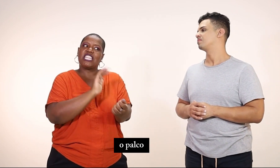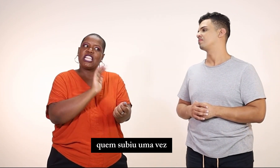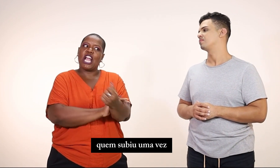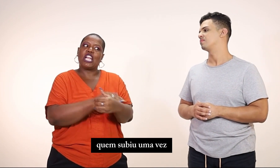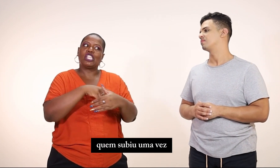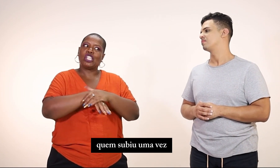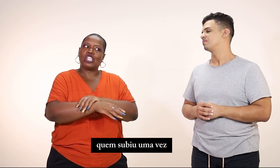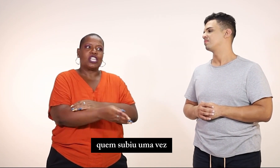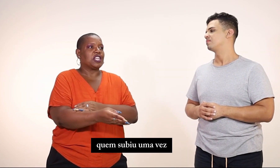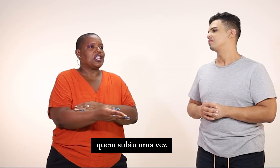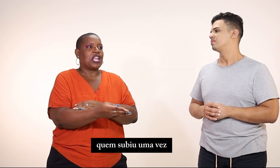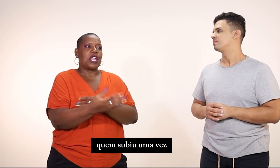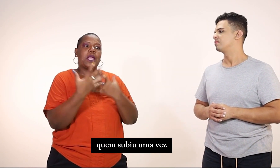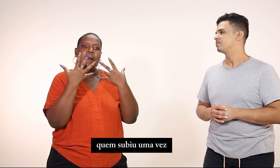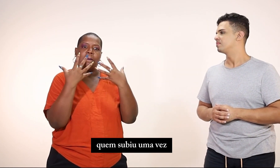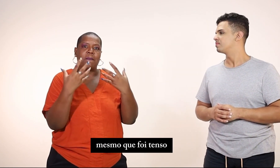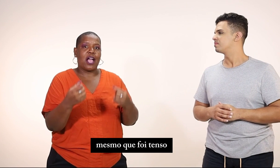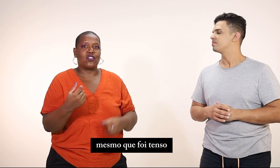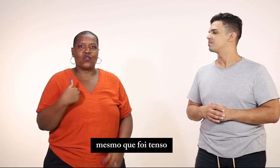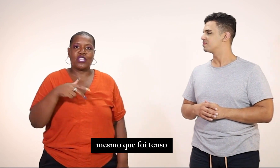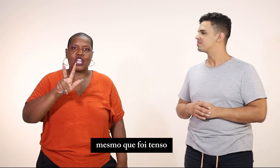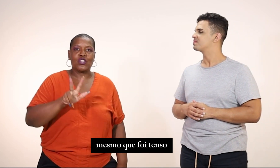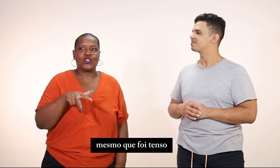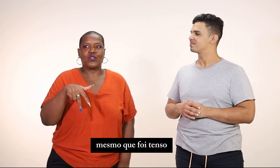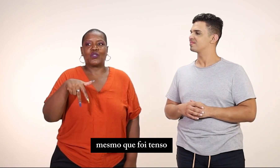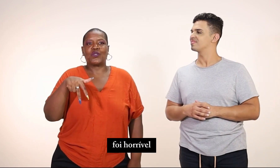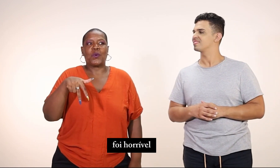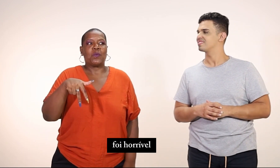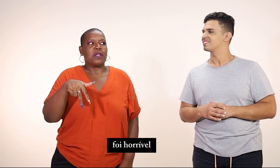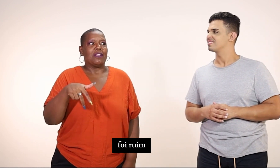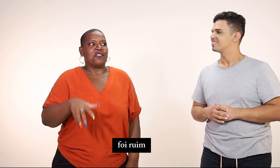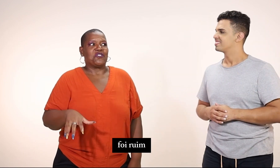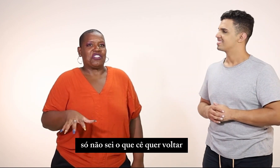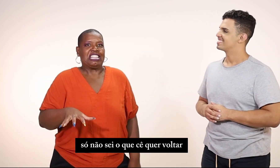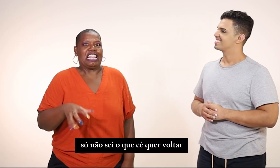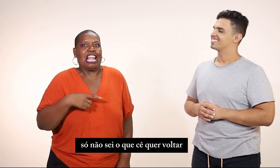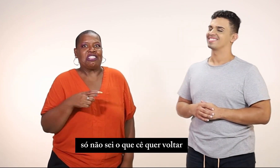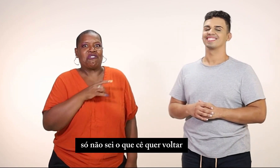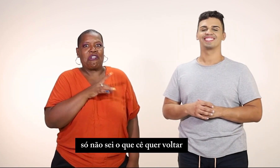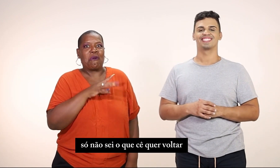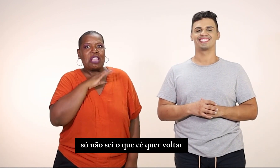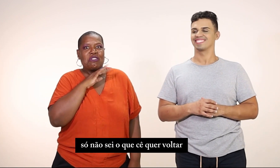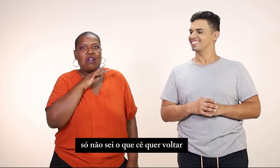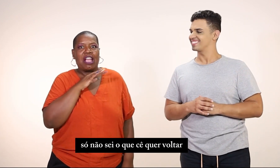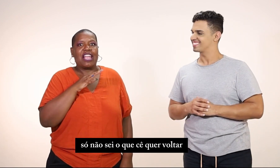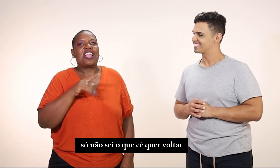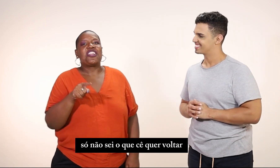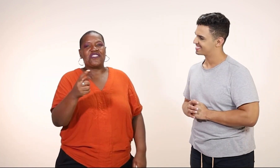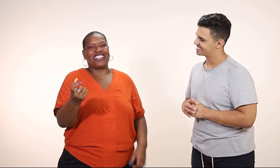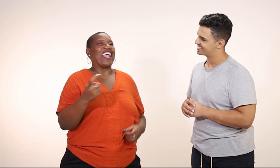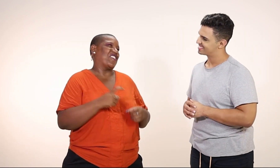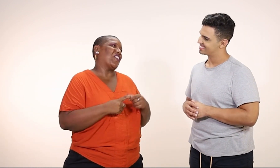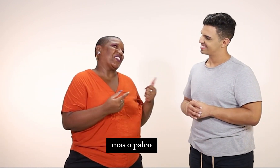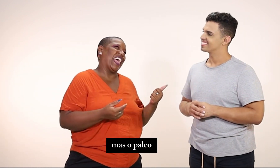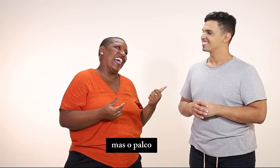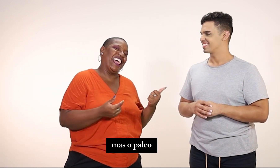quem subiu uma vez, mesmo que foi tenso, foi horrível, foi ruim, não sei o que, você quer voltar.